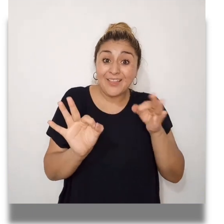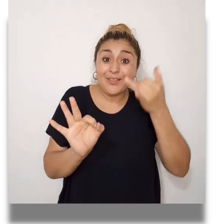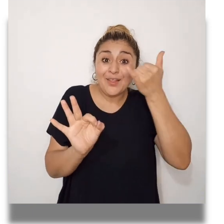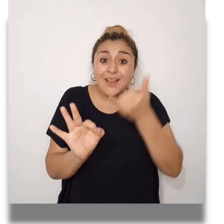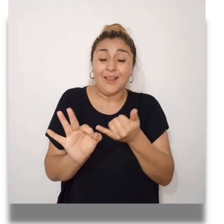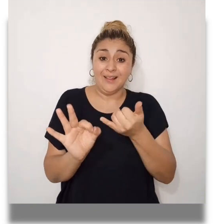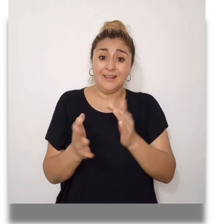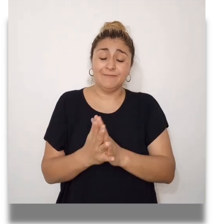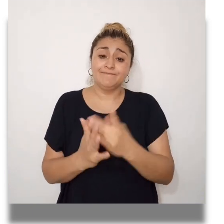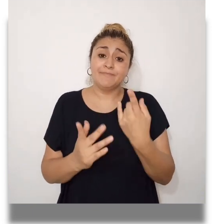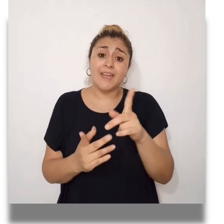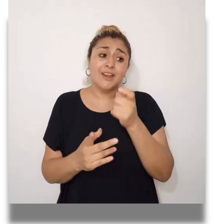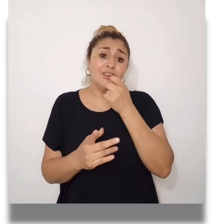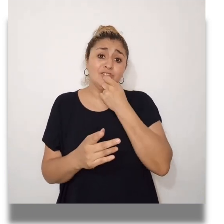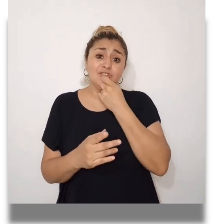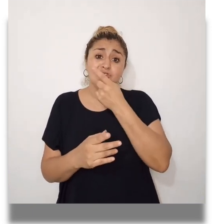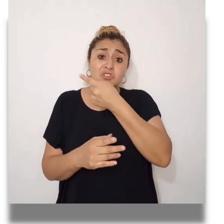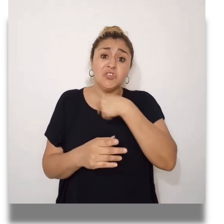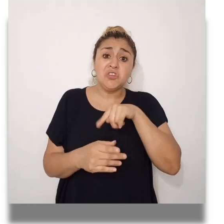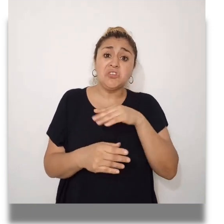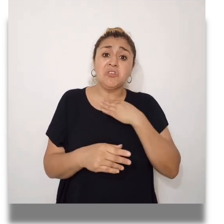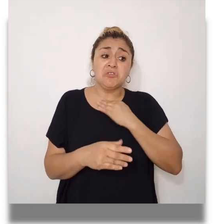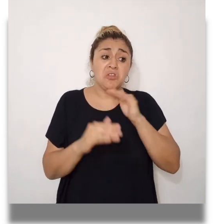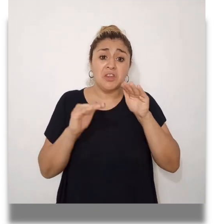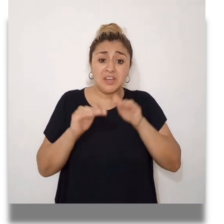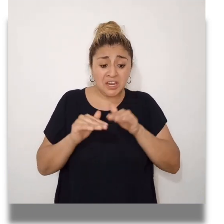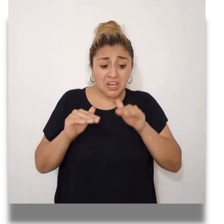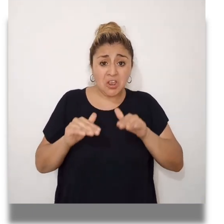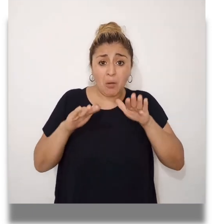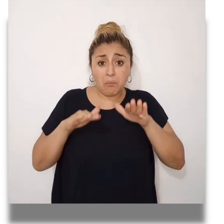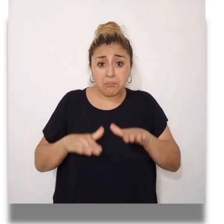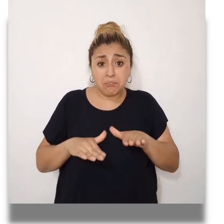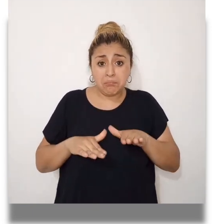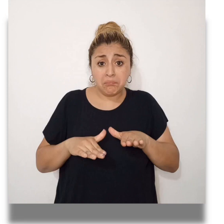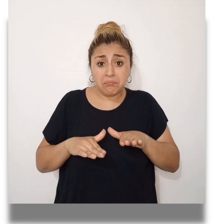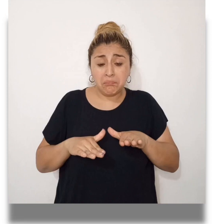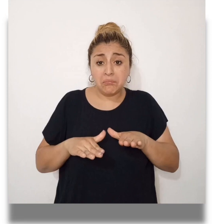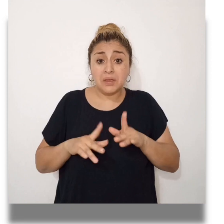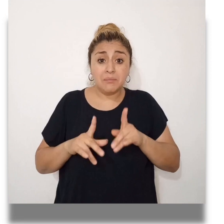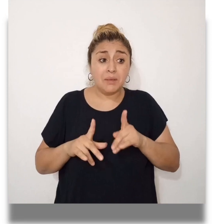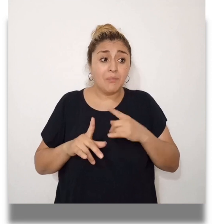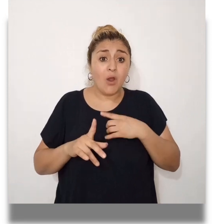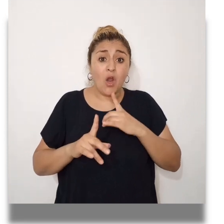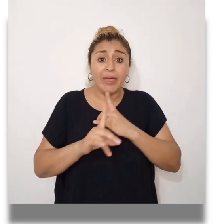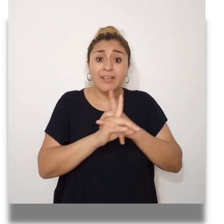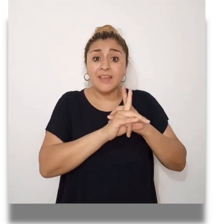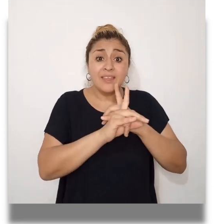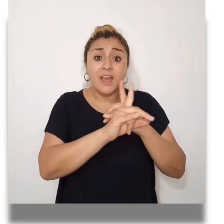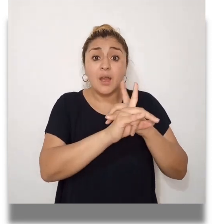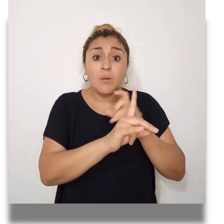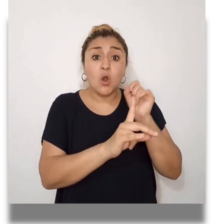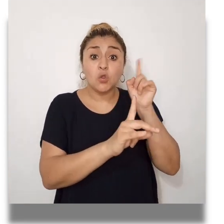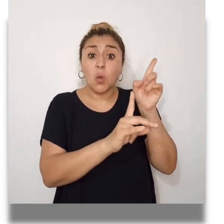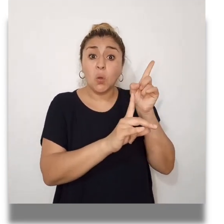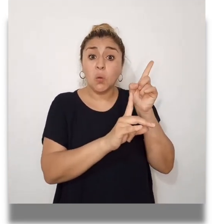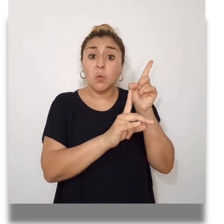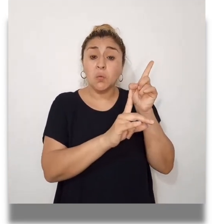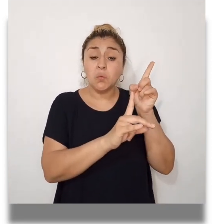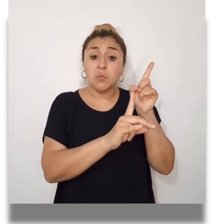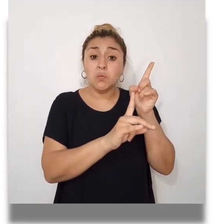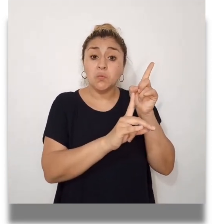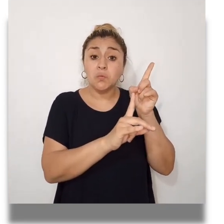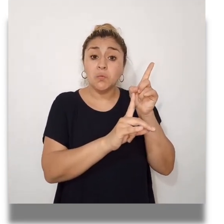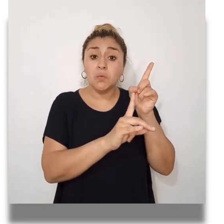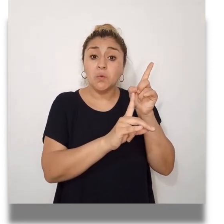crecer en el Señor. Et être son disciple. Y ser sus discípulos. Sans avoir la crainte. Sin tener